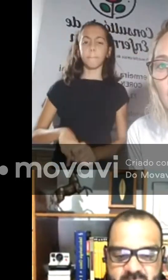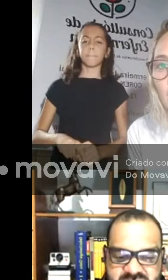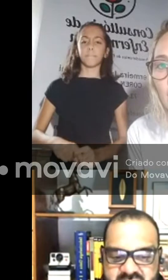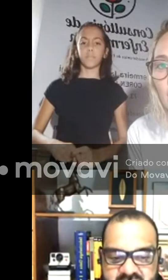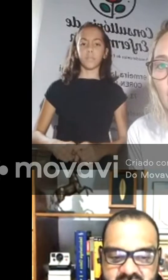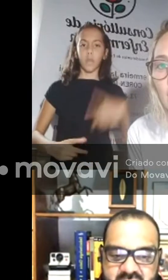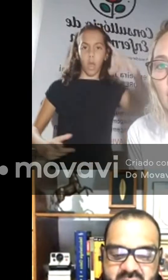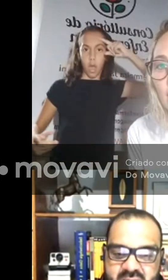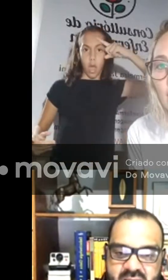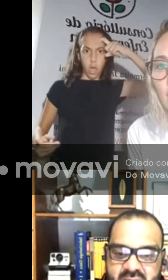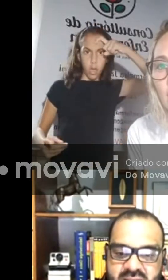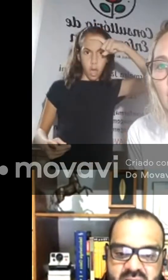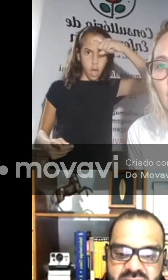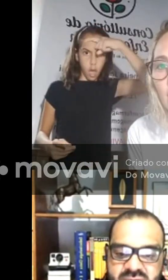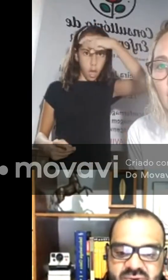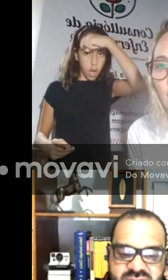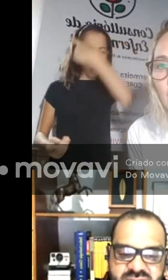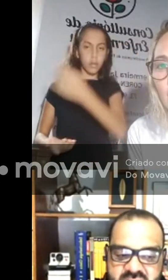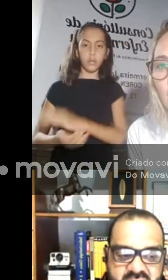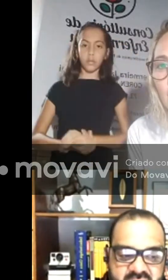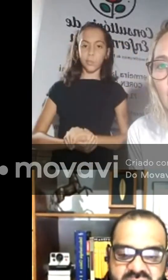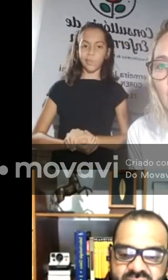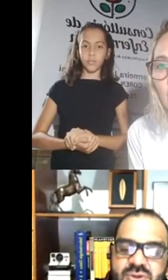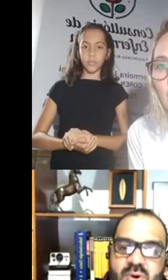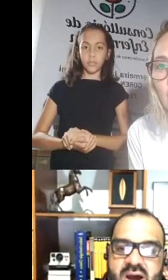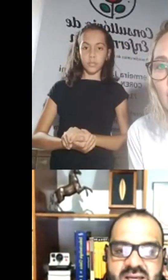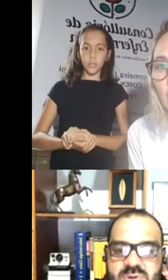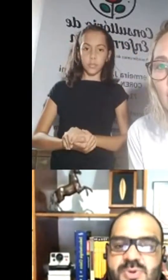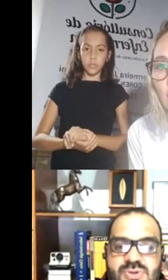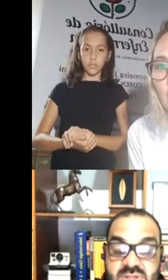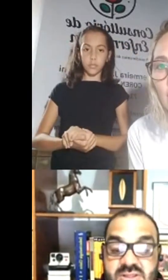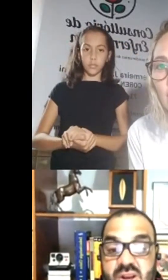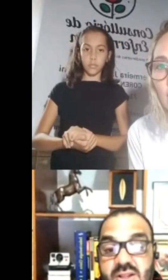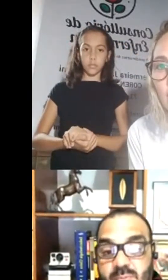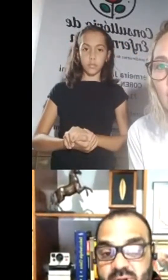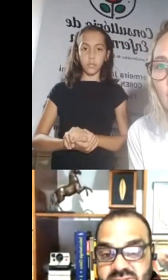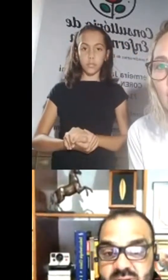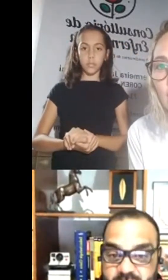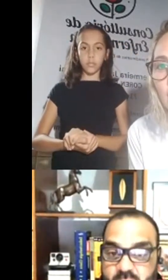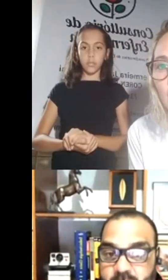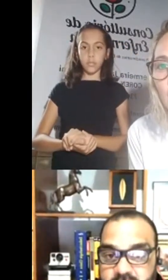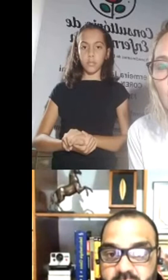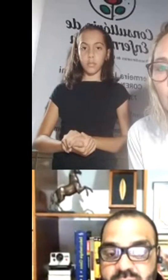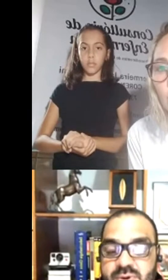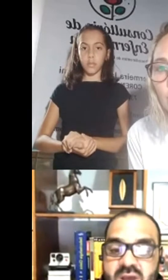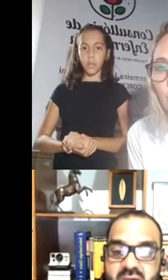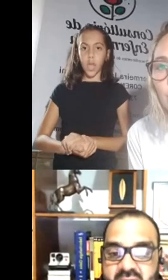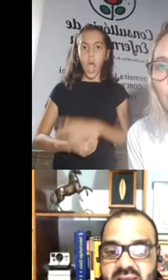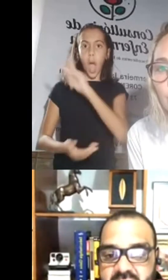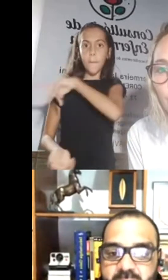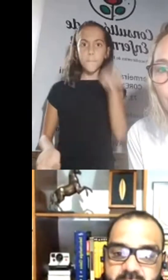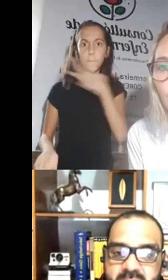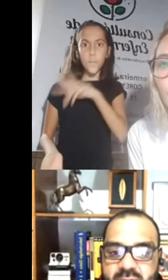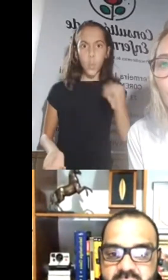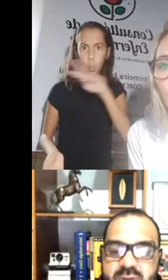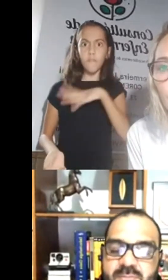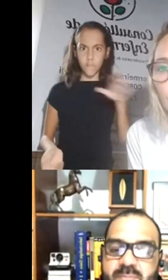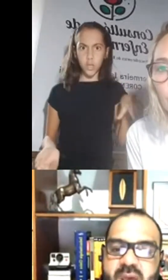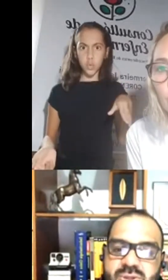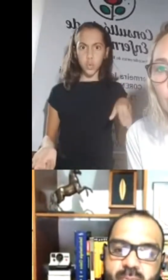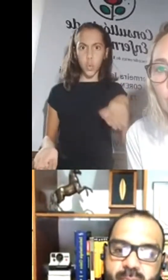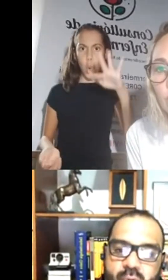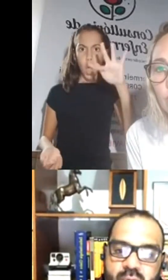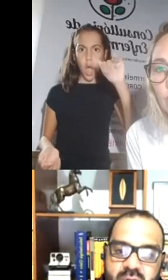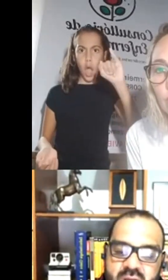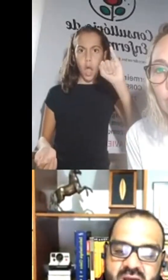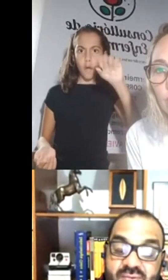você for passar a níveis individuais, para pessoas que treinam, por exemplo, que acompanham muito, aí ele meio que